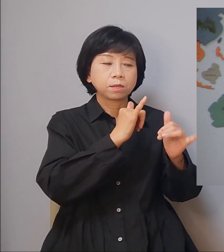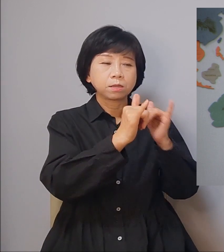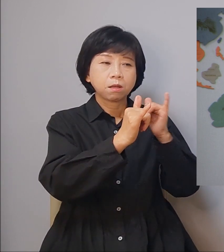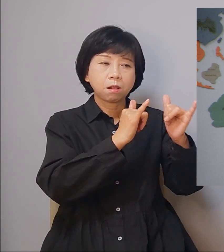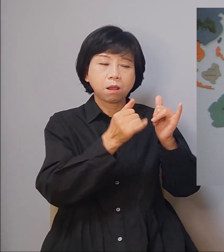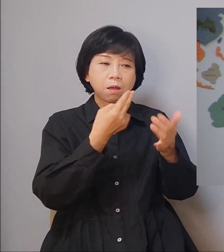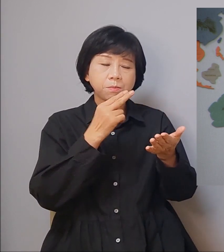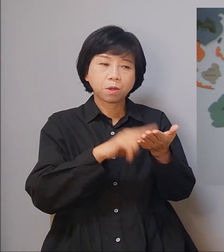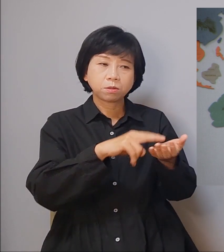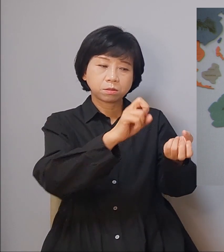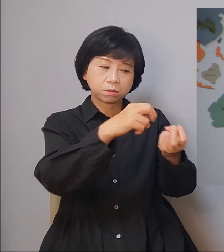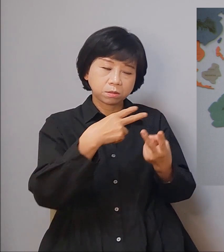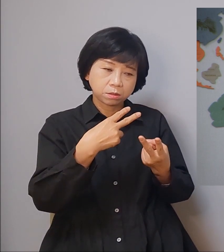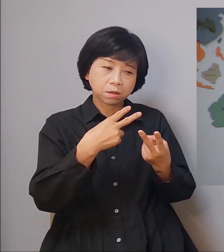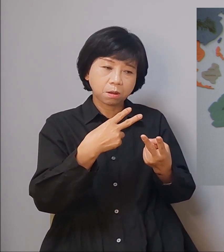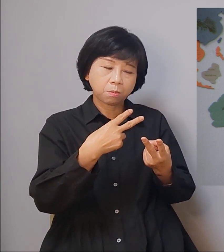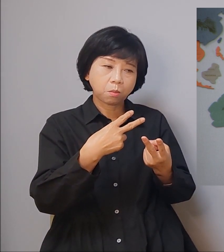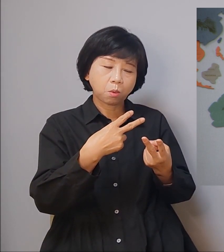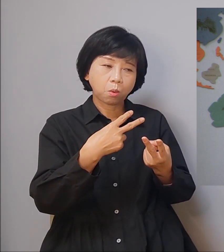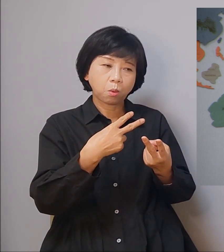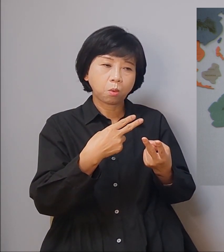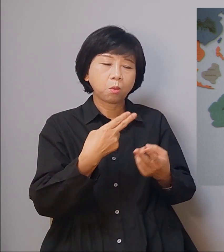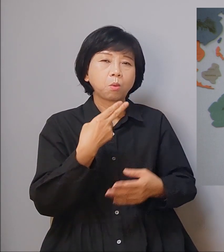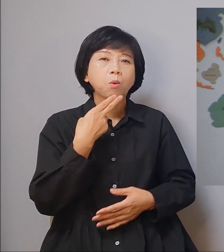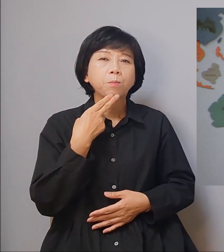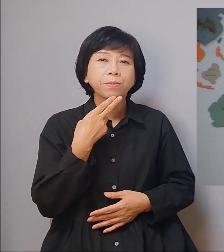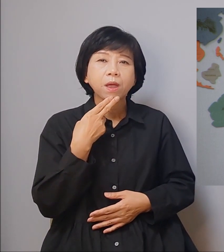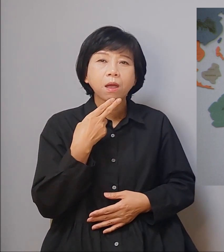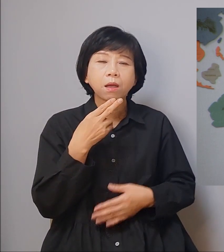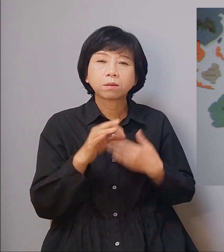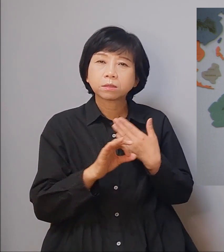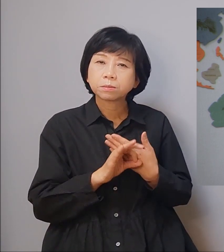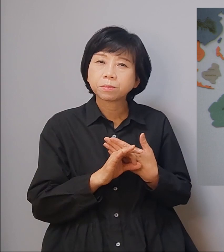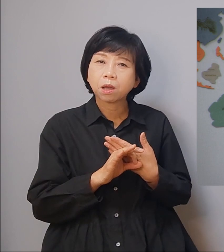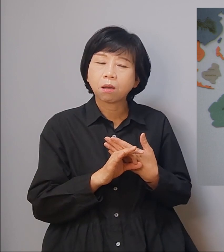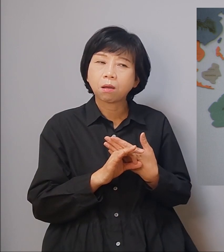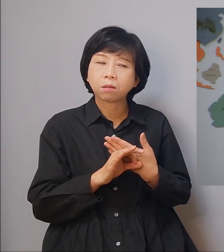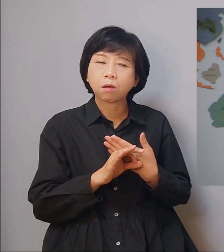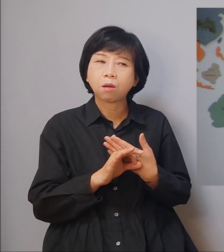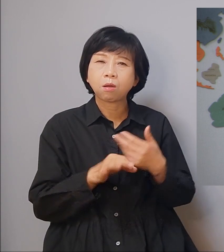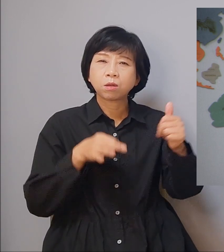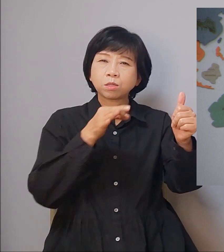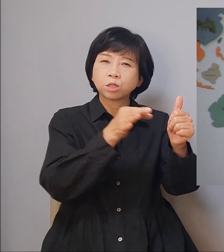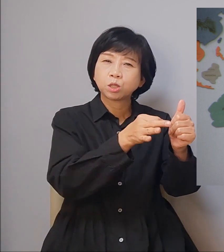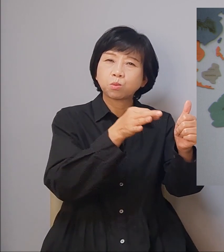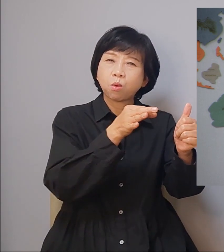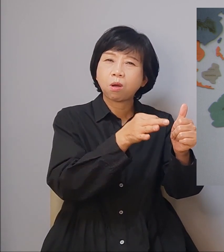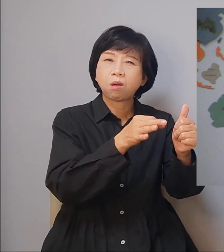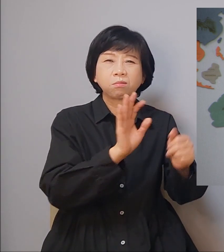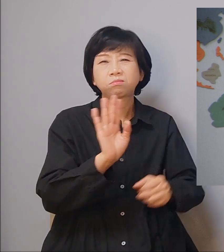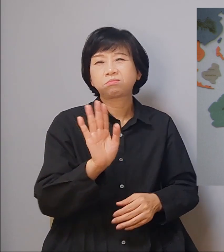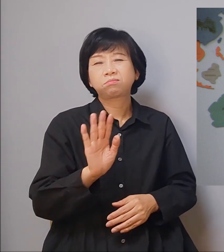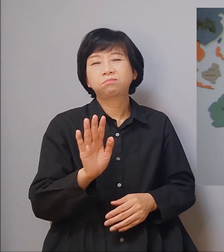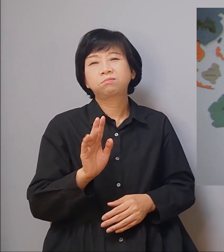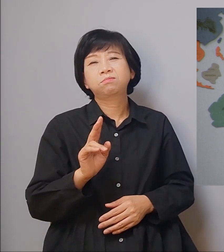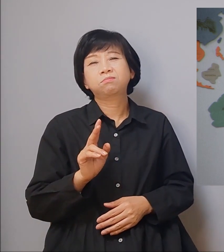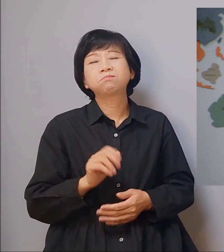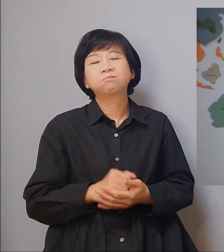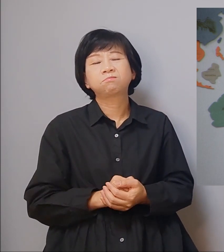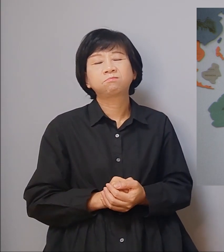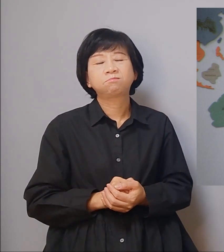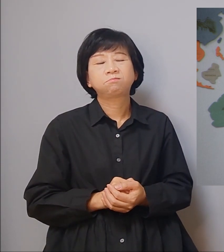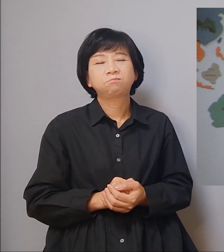선교비를 중지하도록 하겠습니다. 그래서 다시 연락이 되면 그 이후에 다시 보내든지 뭔가 이제 아무런